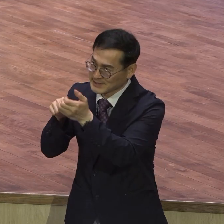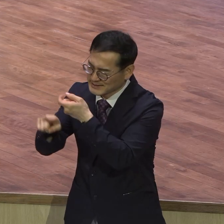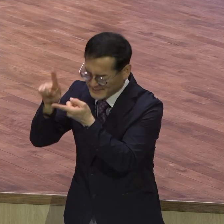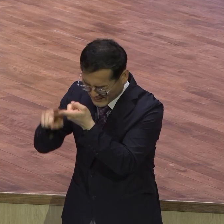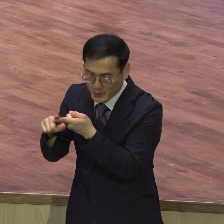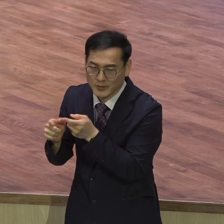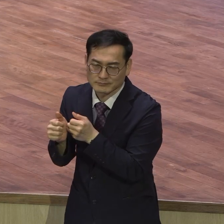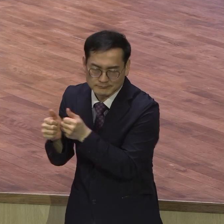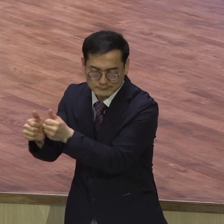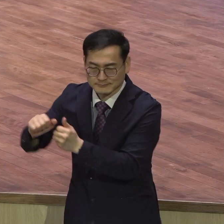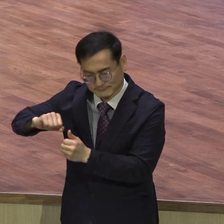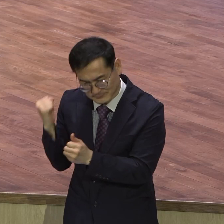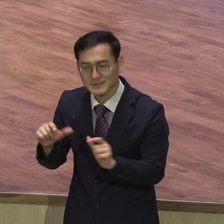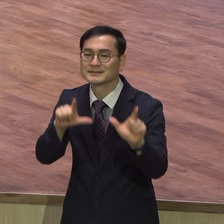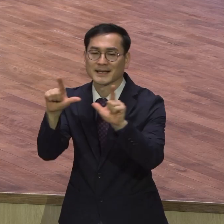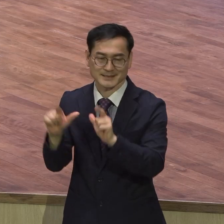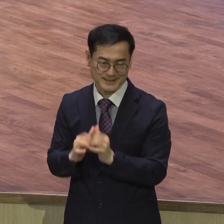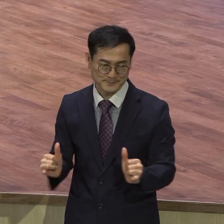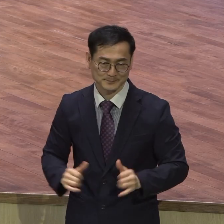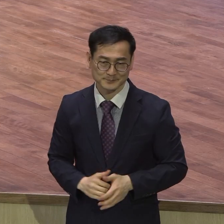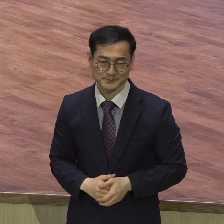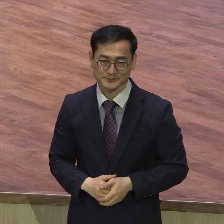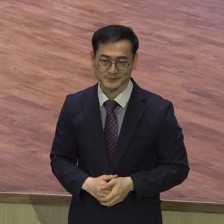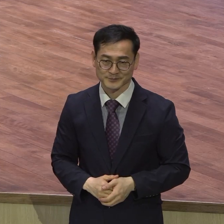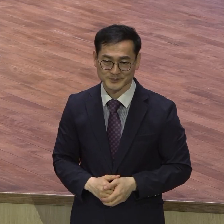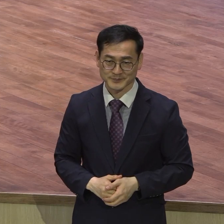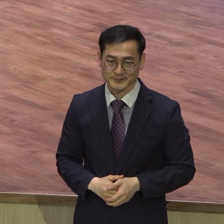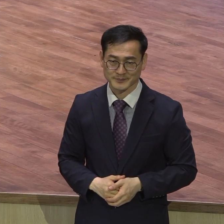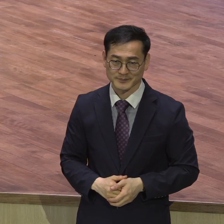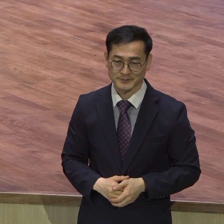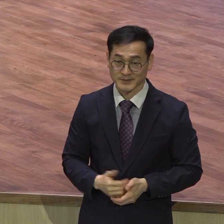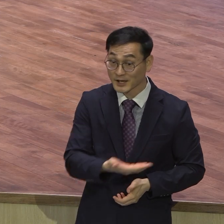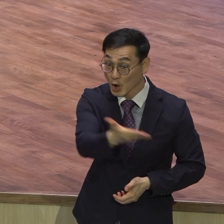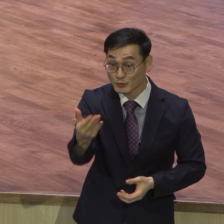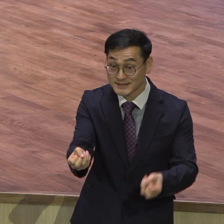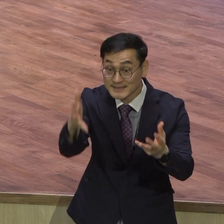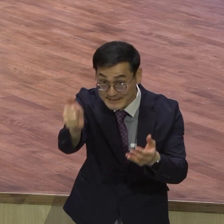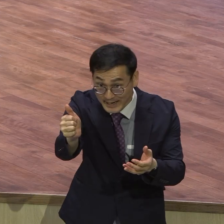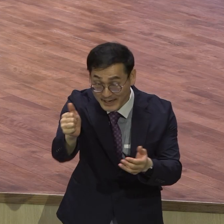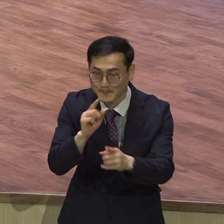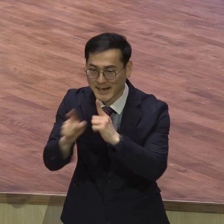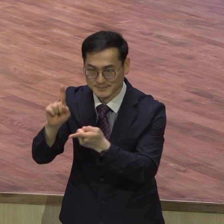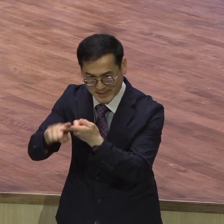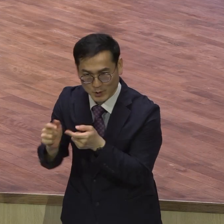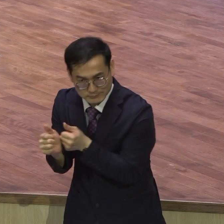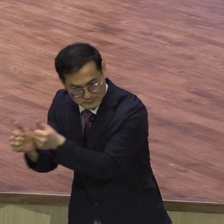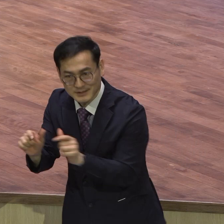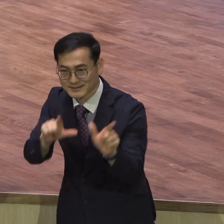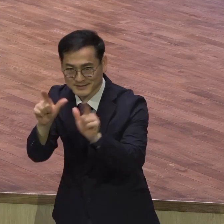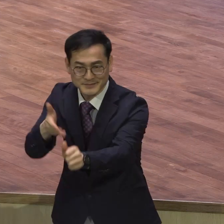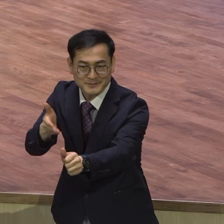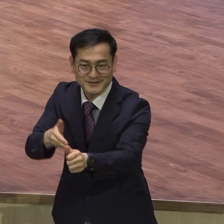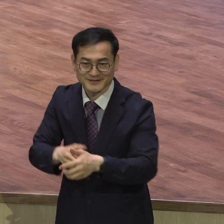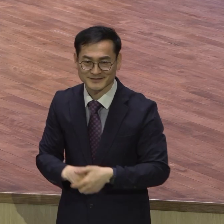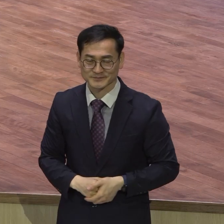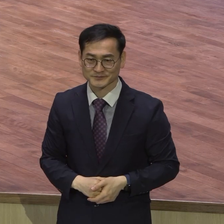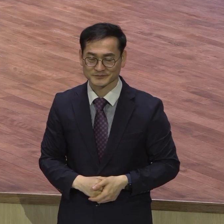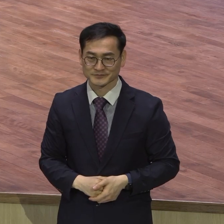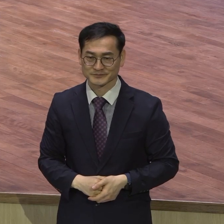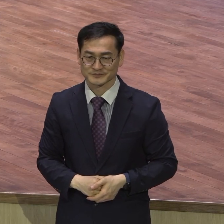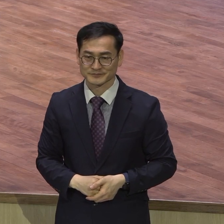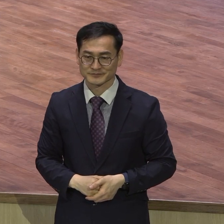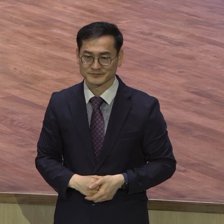따라 전적으로 사는 삶이 되요. 말씀 따라 사시기 바랍니다. 그렇게 여러분을